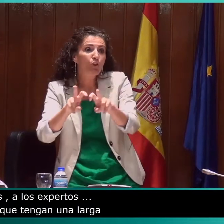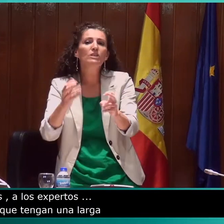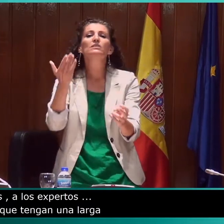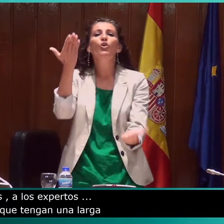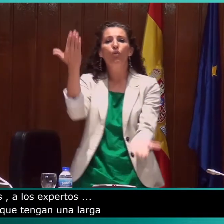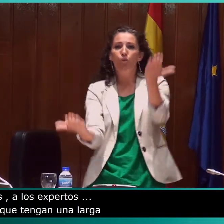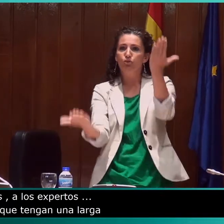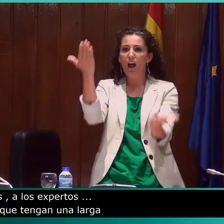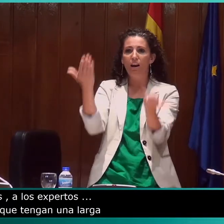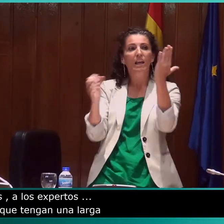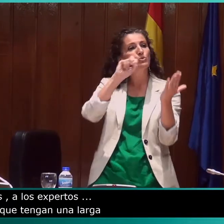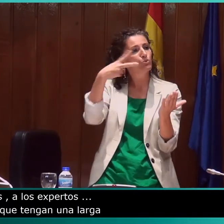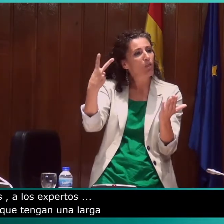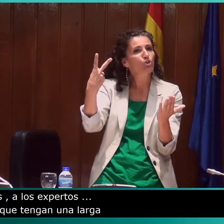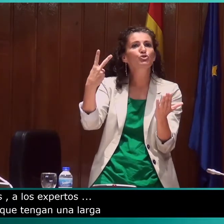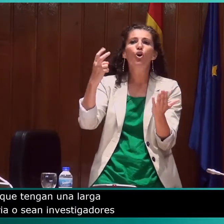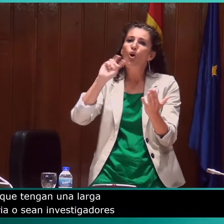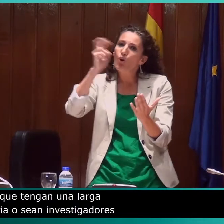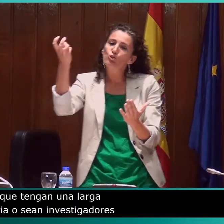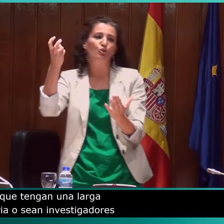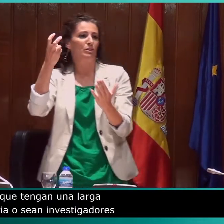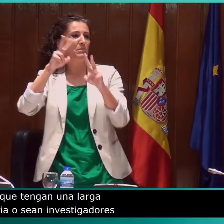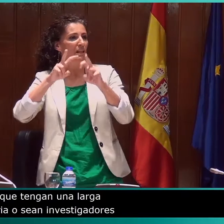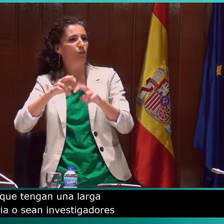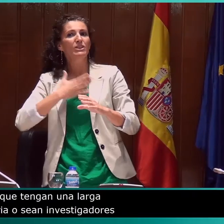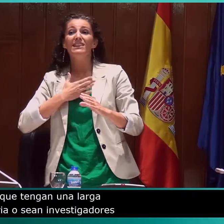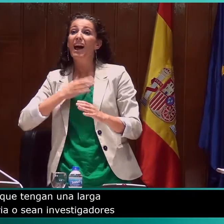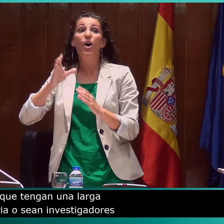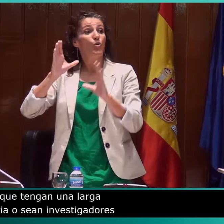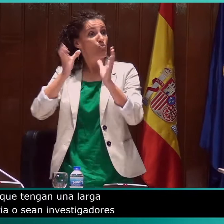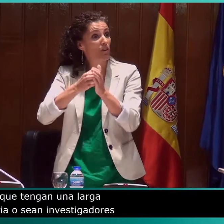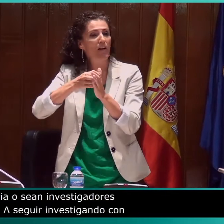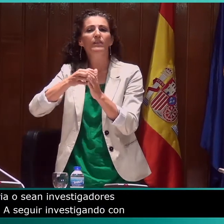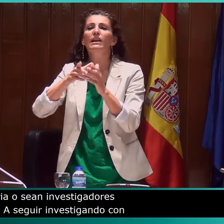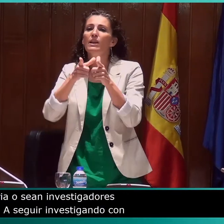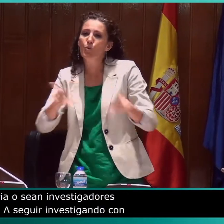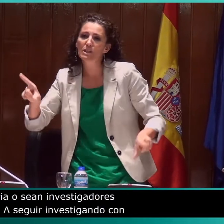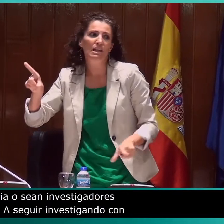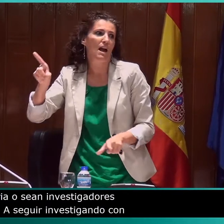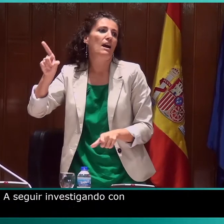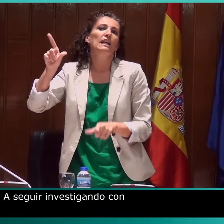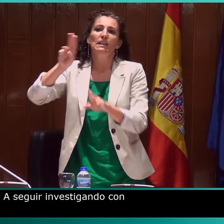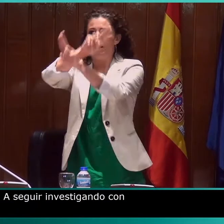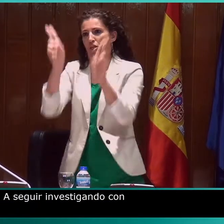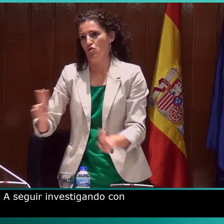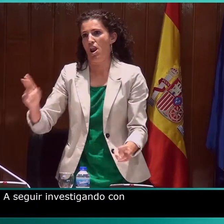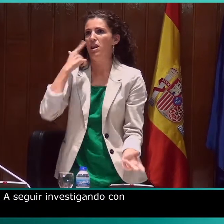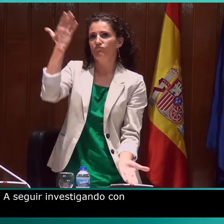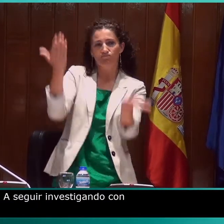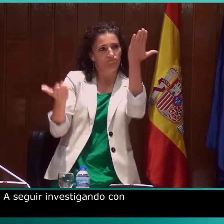y que eso los resultados que se obtengan de esas investigaciones resultados comparativos de investigaciones a nivel internacional de